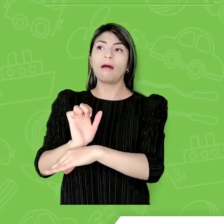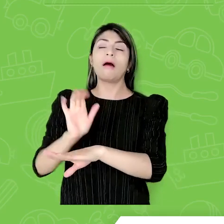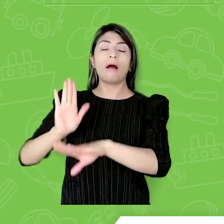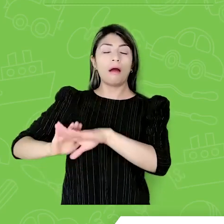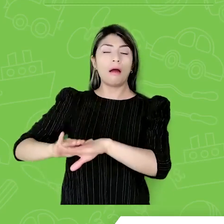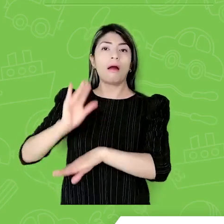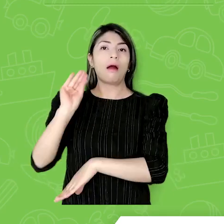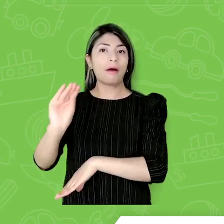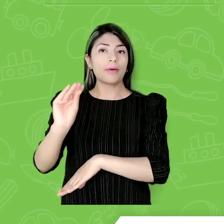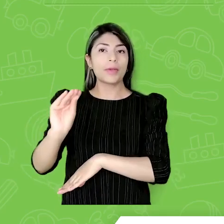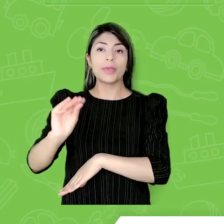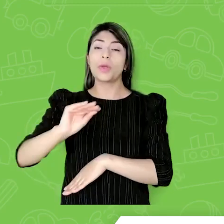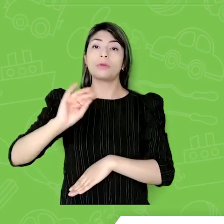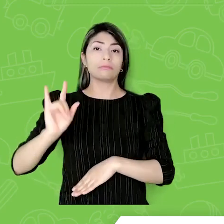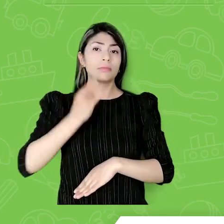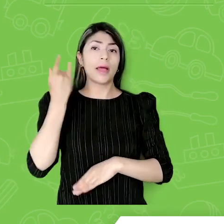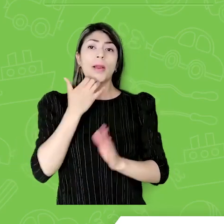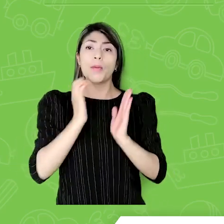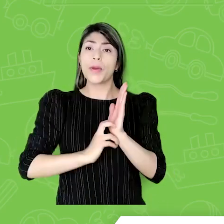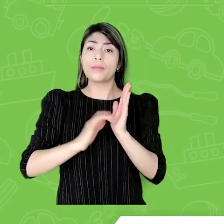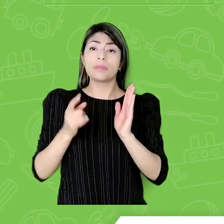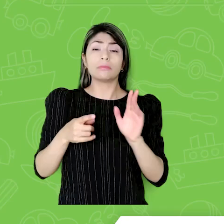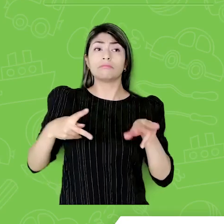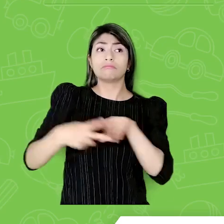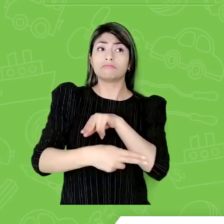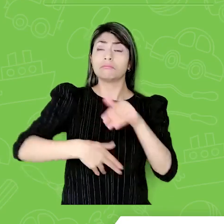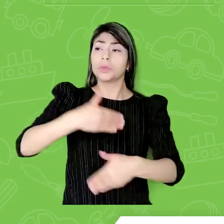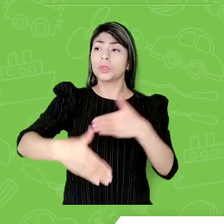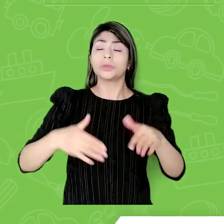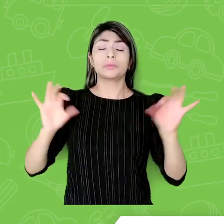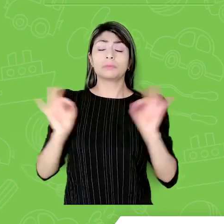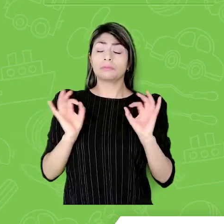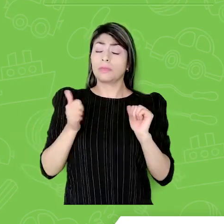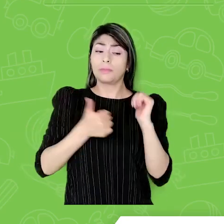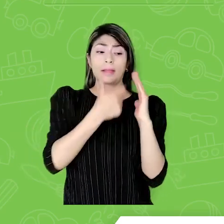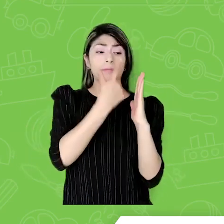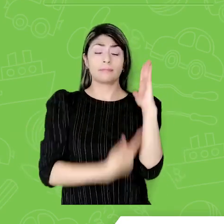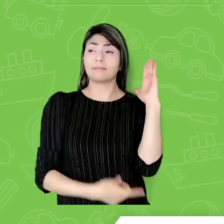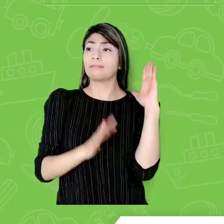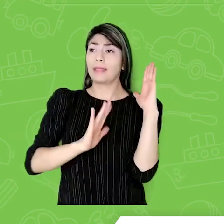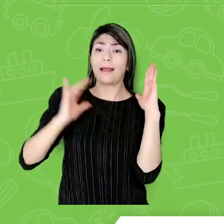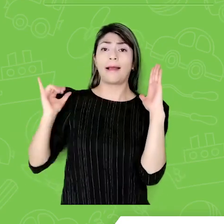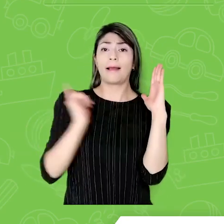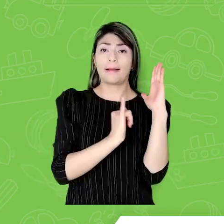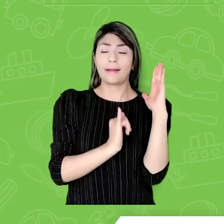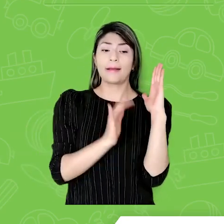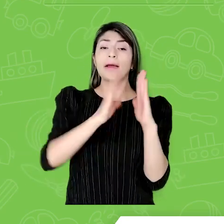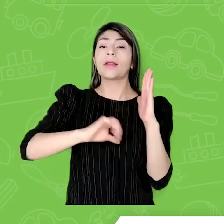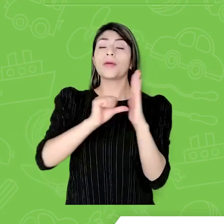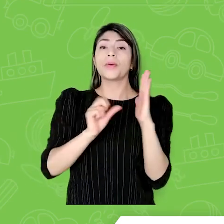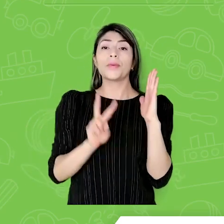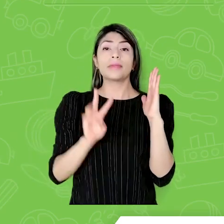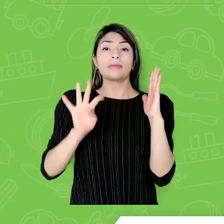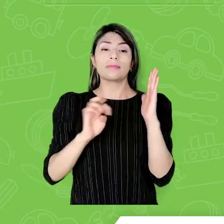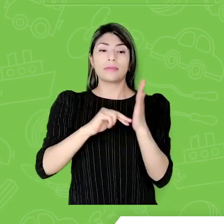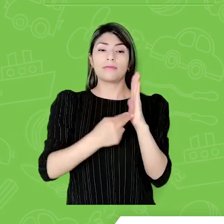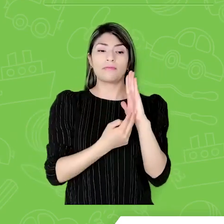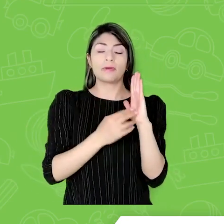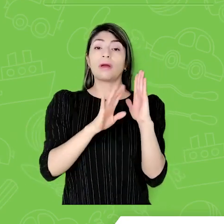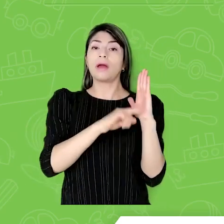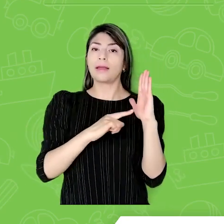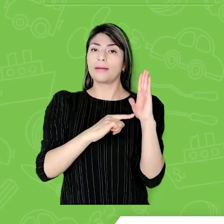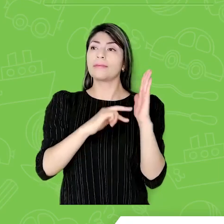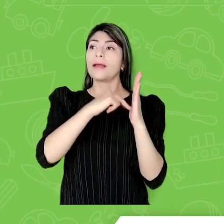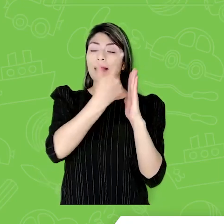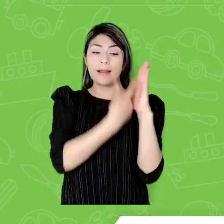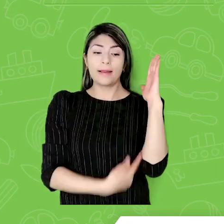firmeza de dicha lista, por el medio que esta Comisión Nacional determine. Artículo 29. Firmeza total de